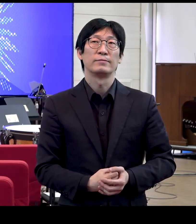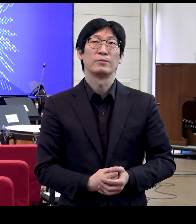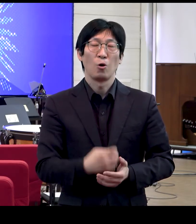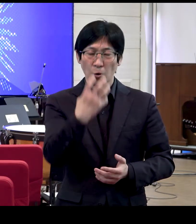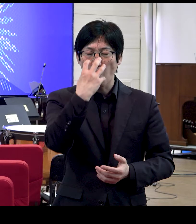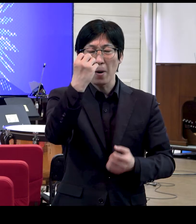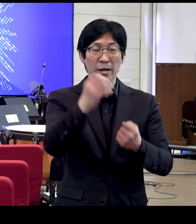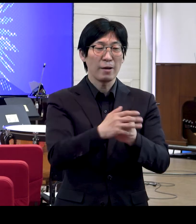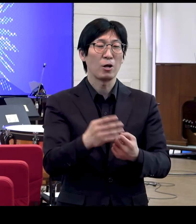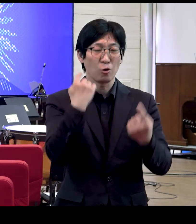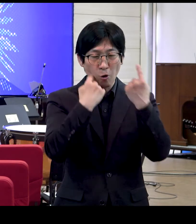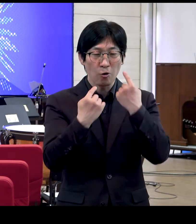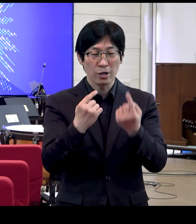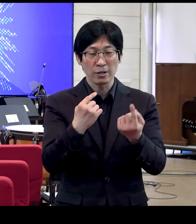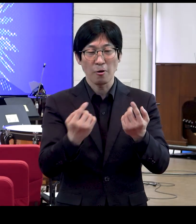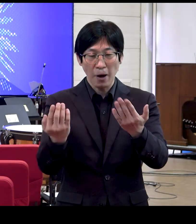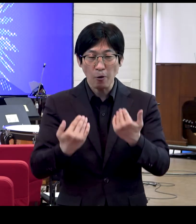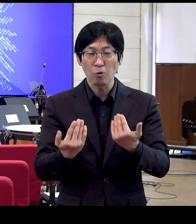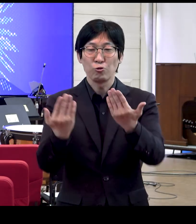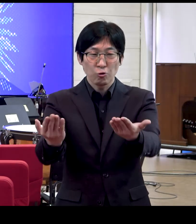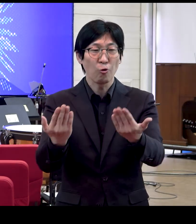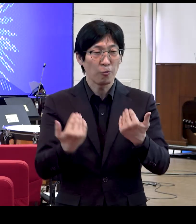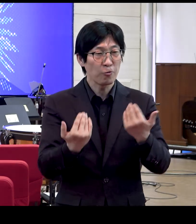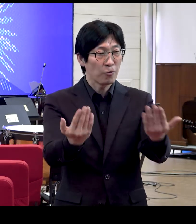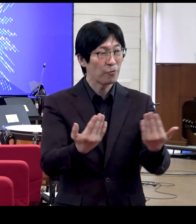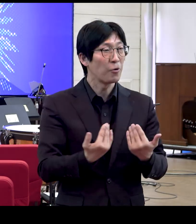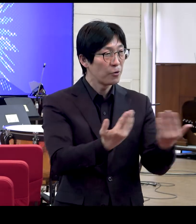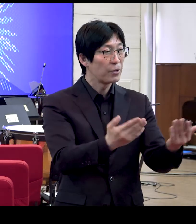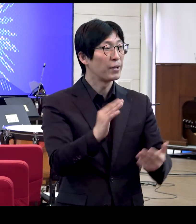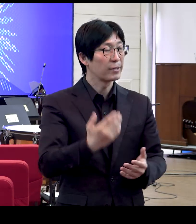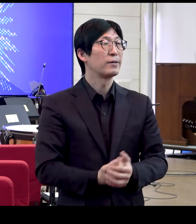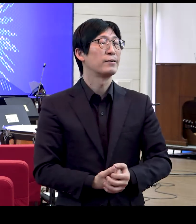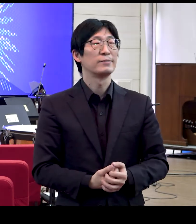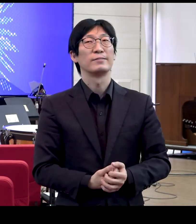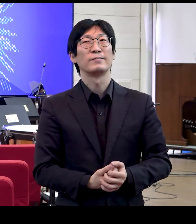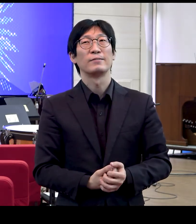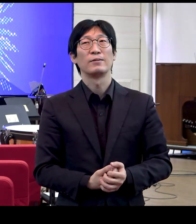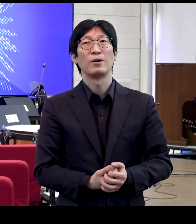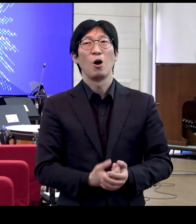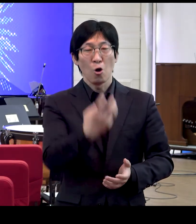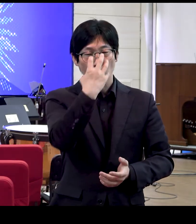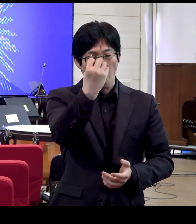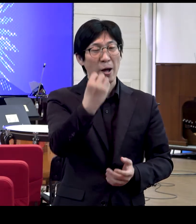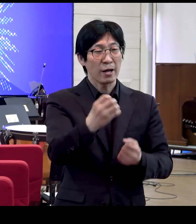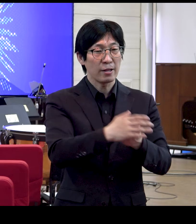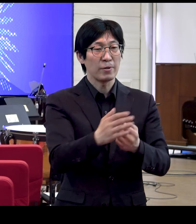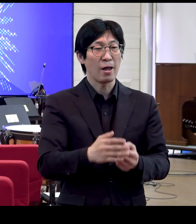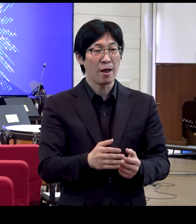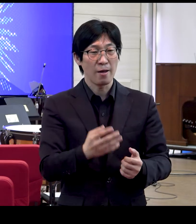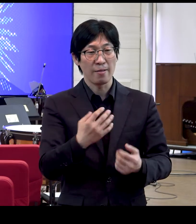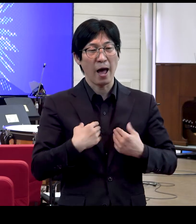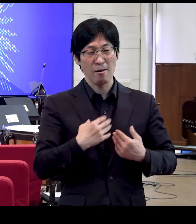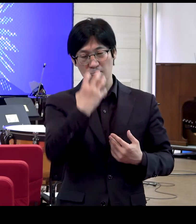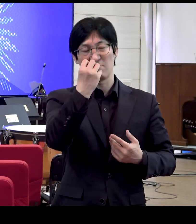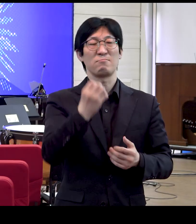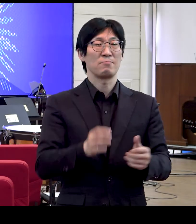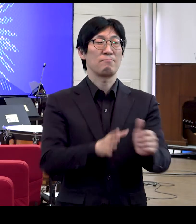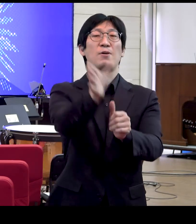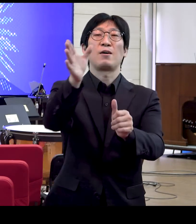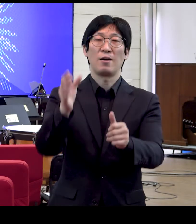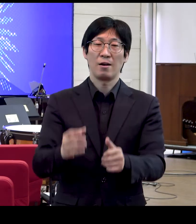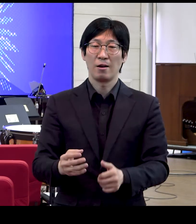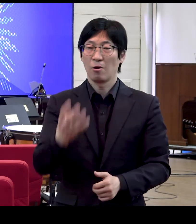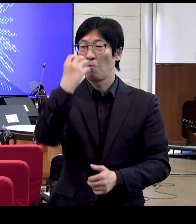교만해서 그렇습니다. 교만하니까 상처 주는 거예요. 교만하니까 정죄하는 겁니다. 교만하니까 그렇게 공격하는